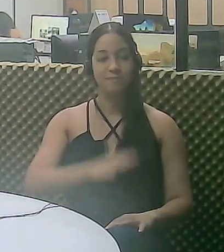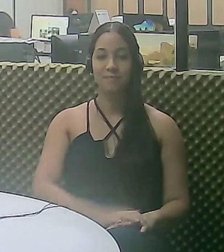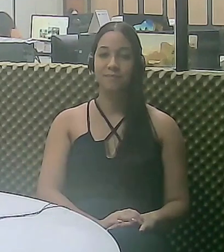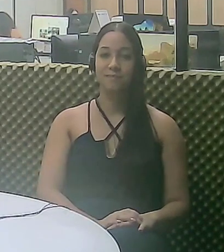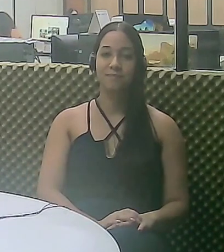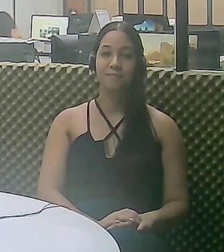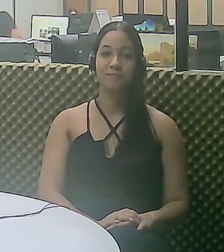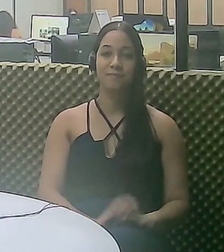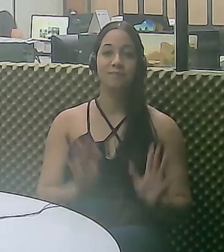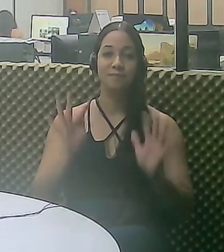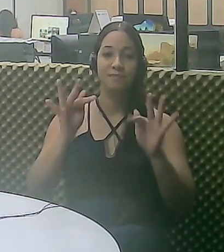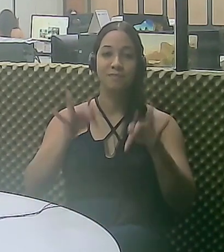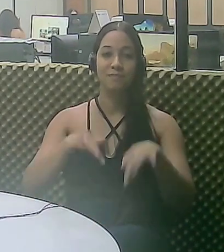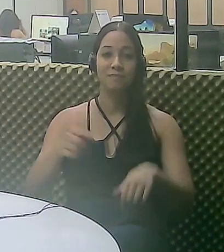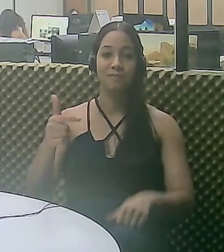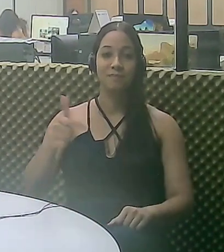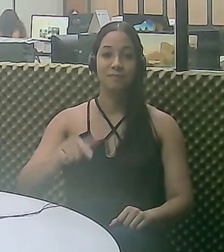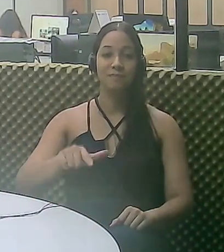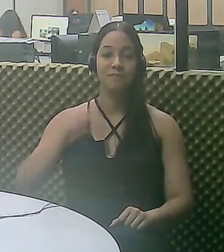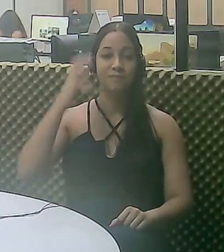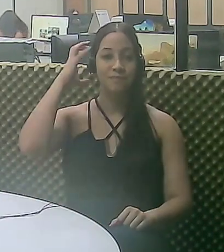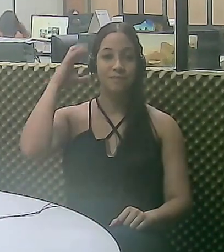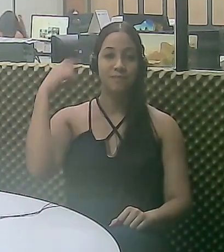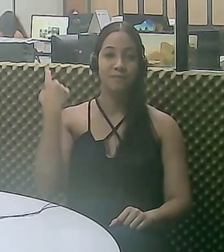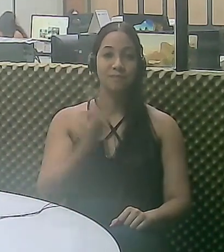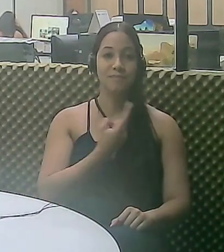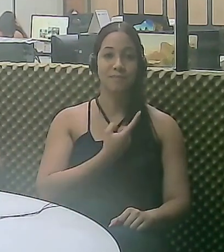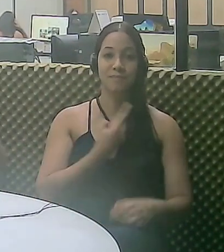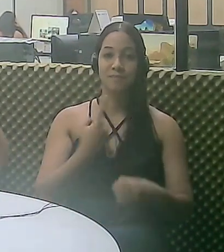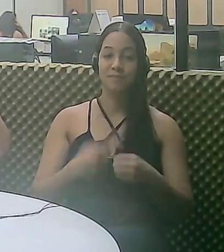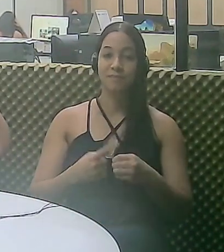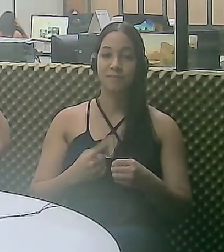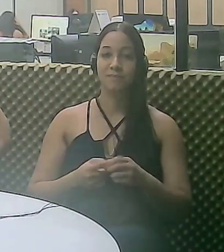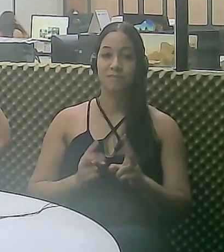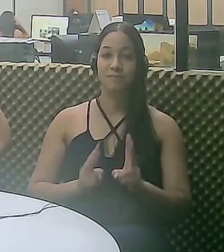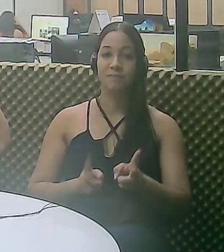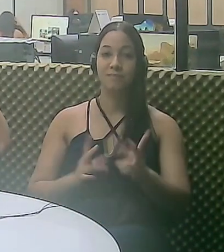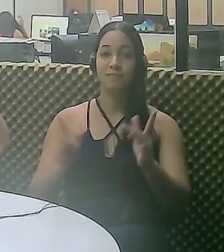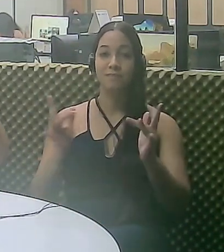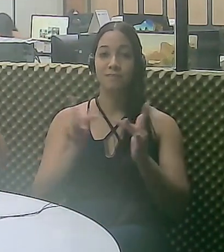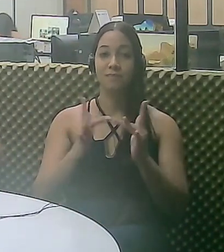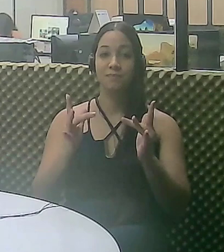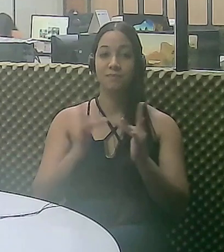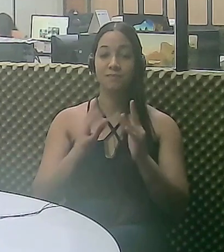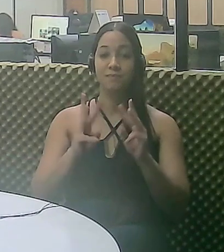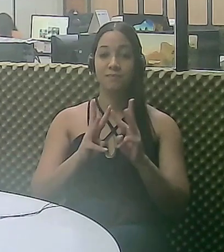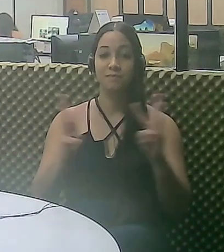próxima. Fica por aqui mais uma edição do programa da Rádio Nossa Cidade.